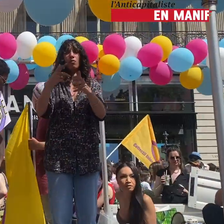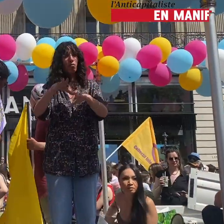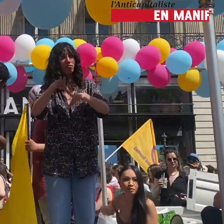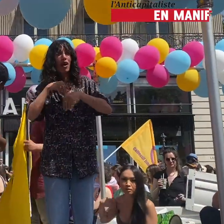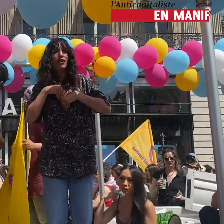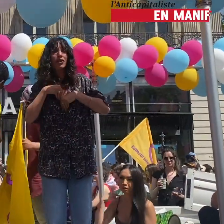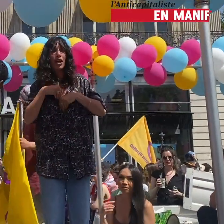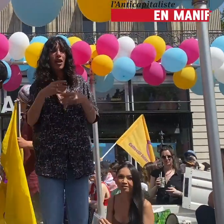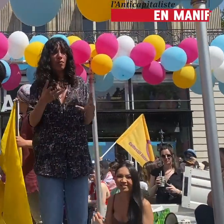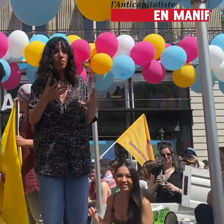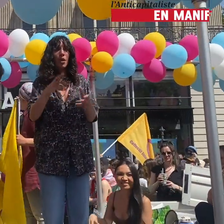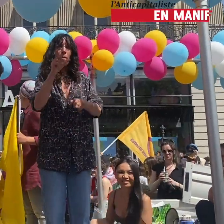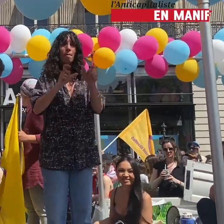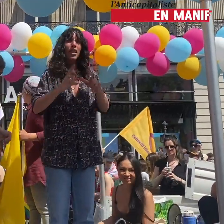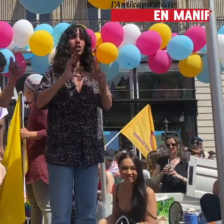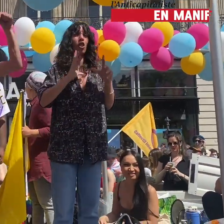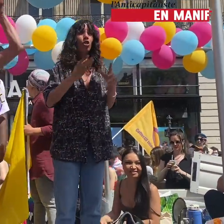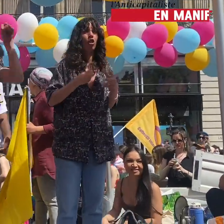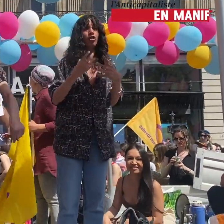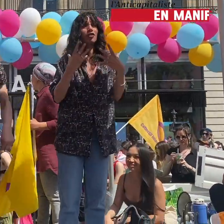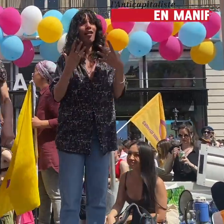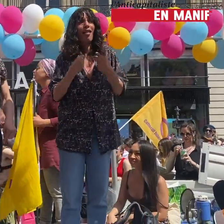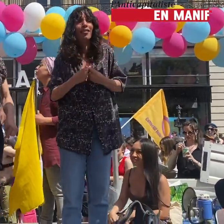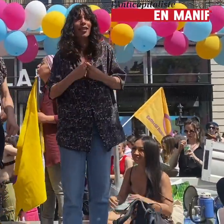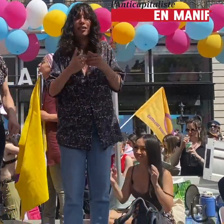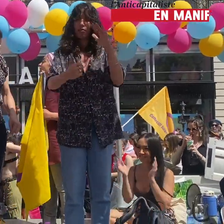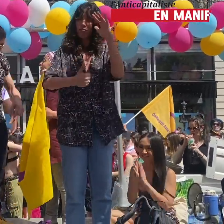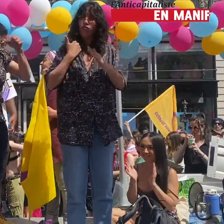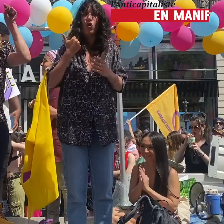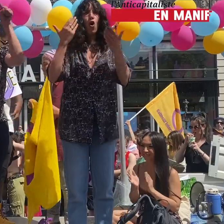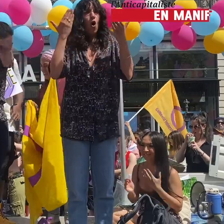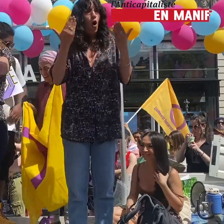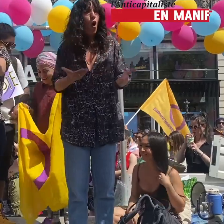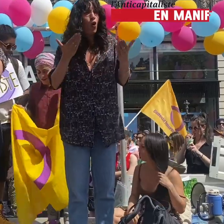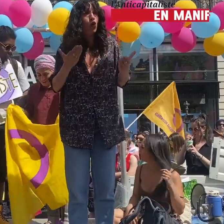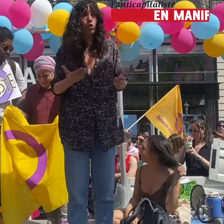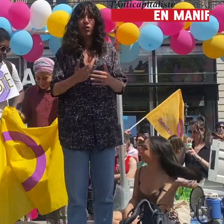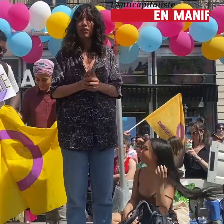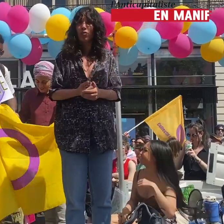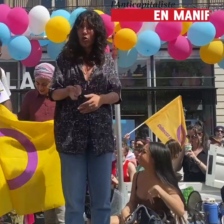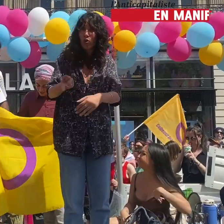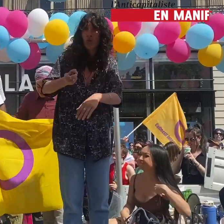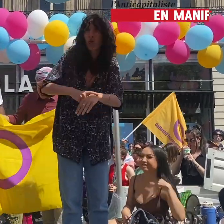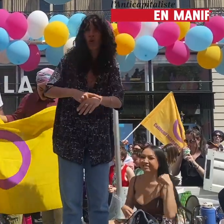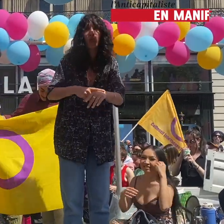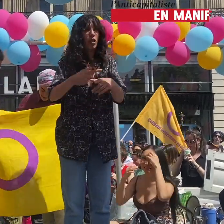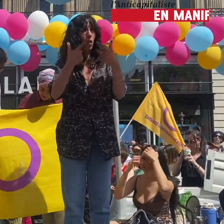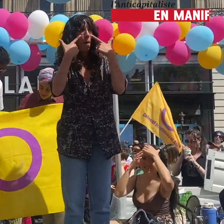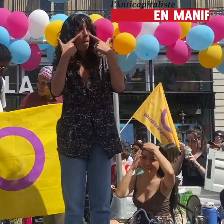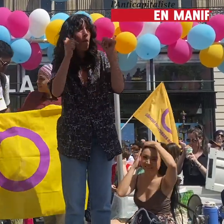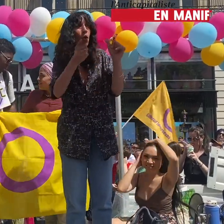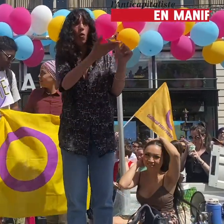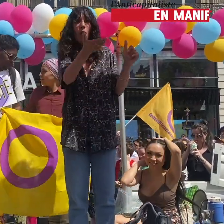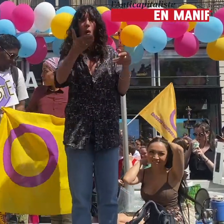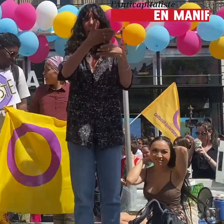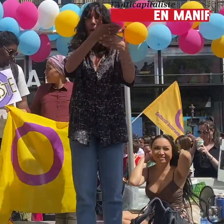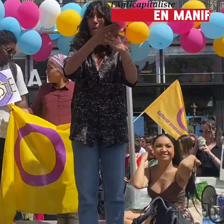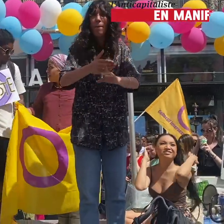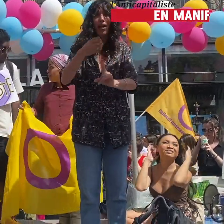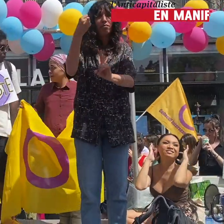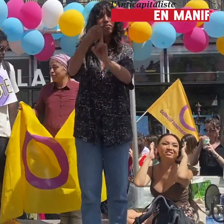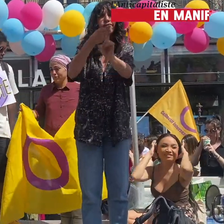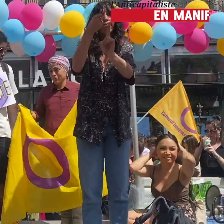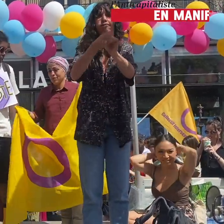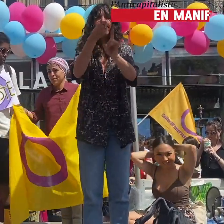L'émancipation trans-intersexe, c'est aujourd'hui, elle est là, elle est prête à se